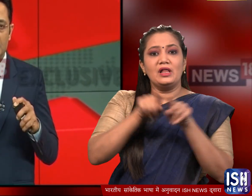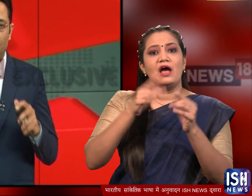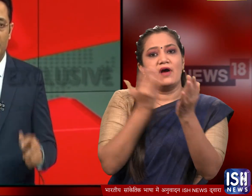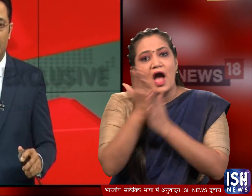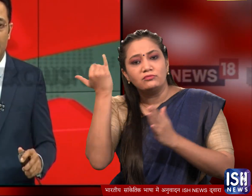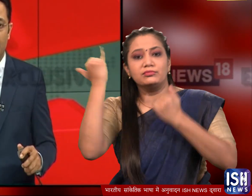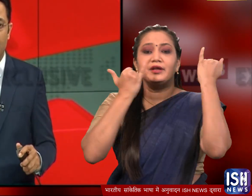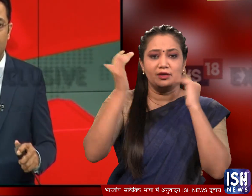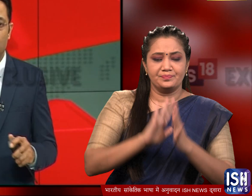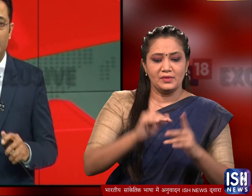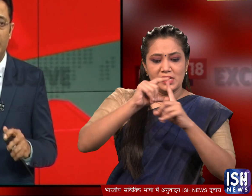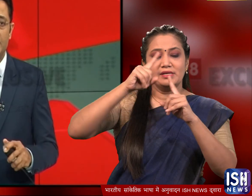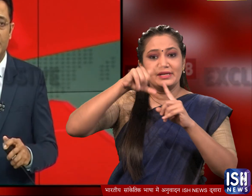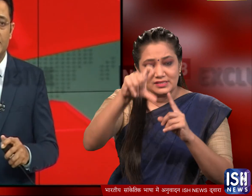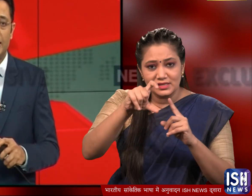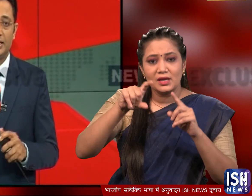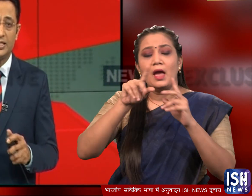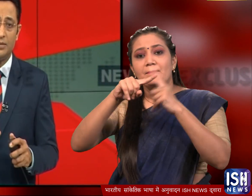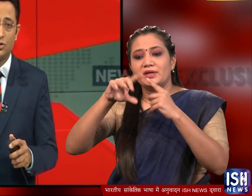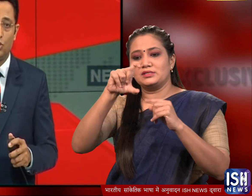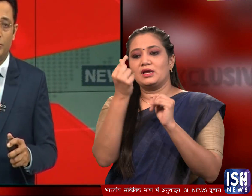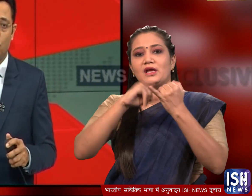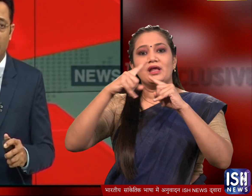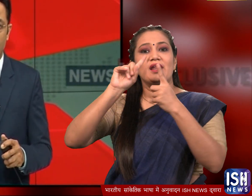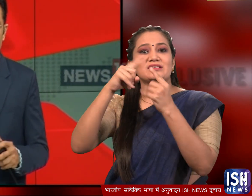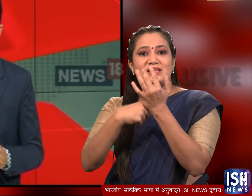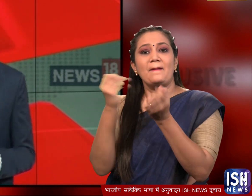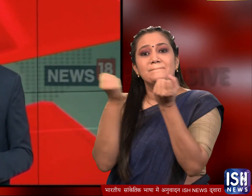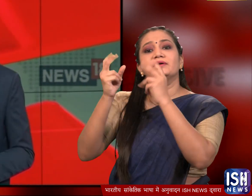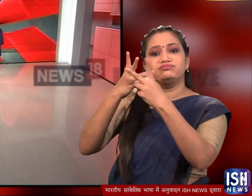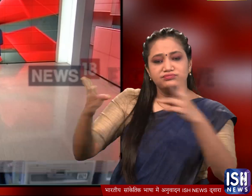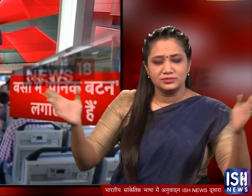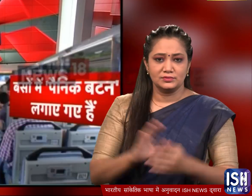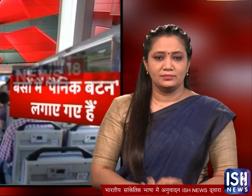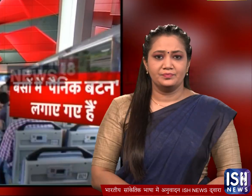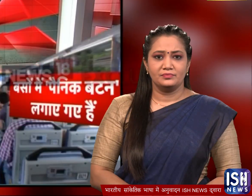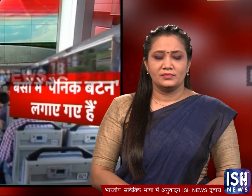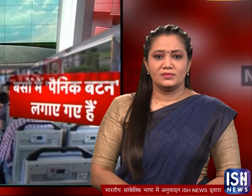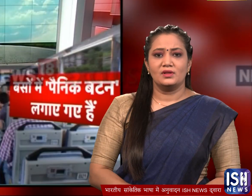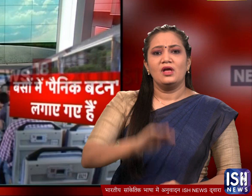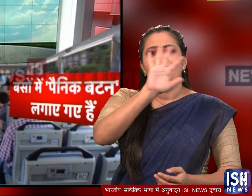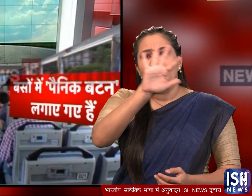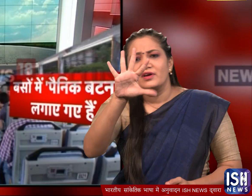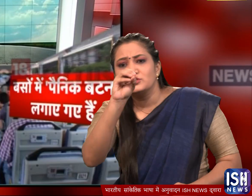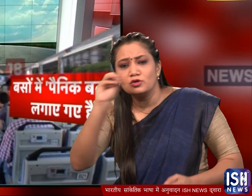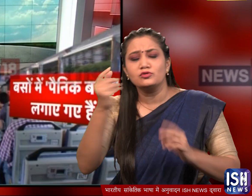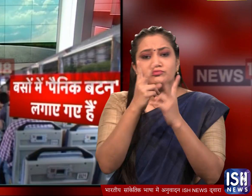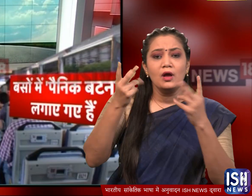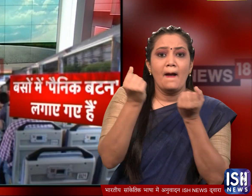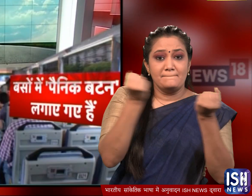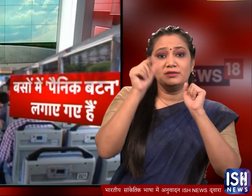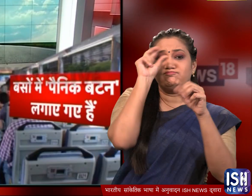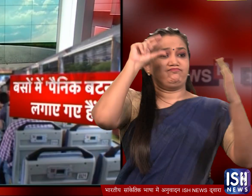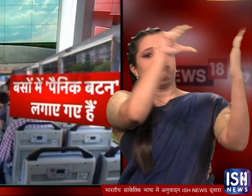का सिस्टम तैयार किया गया है, जिसमें डीटीसी के साथ क्लस्टर बसों को भी जोड़ा गया है। दावा किया गया कि ऐसी करीब 5,500 बसों